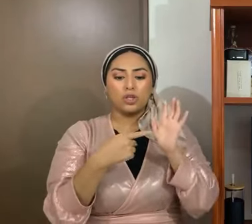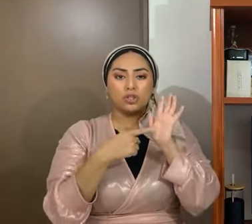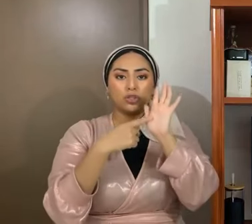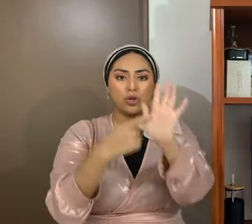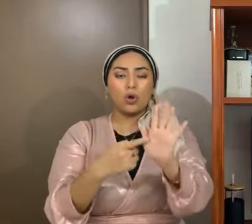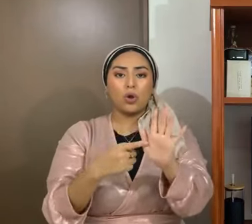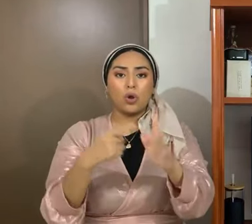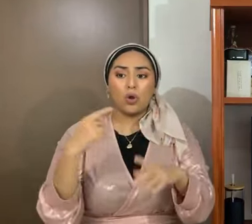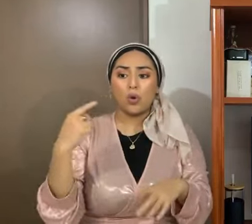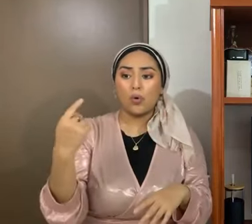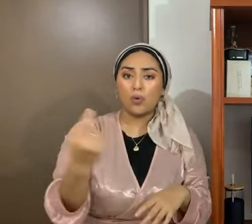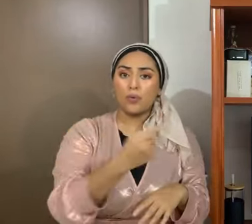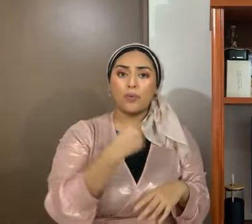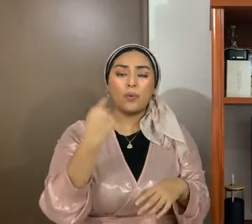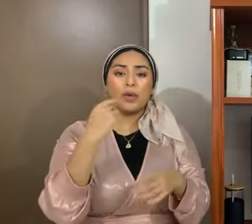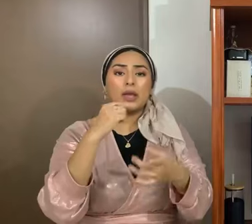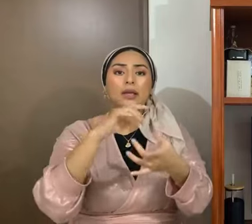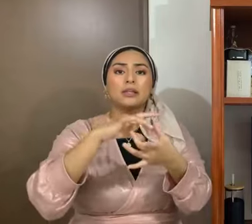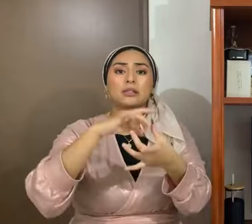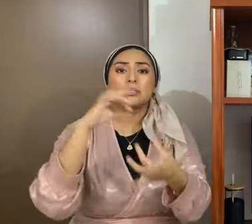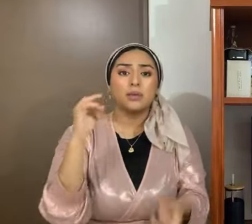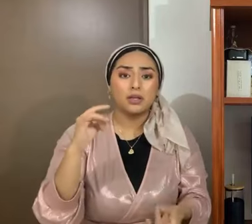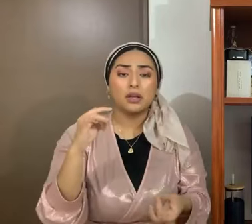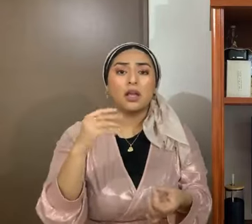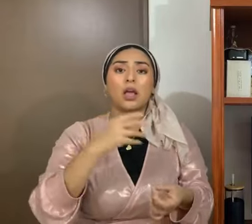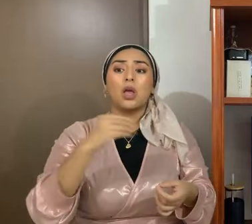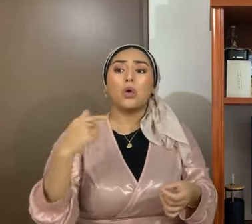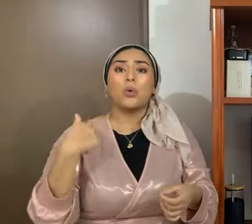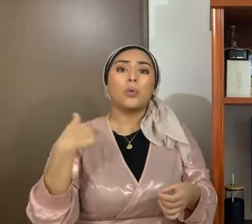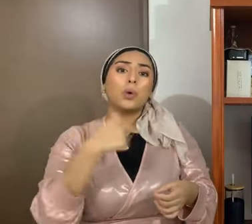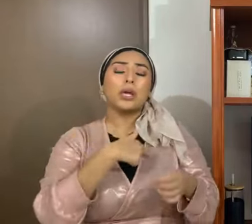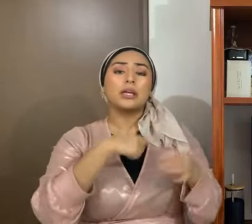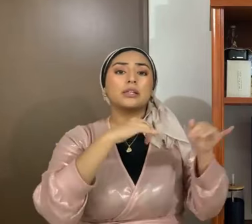representar que somos espirituales, y que también nos